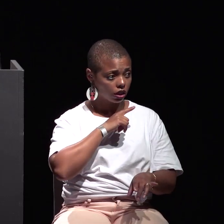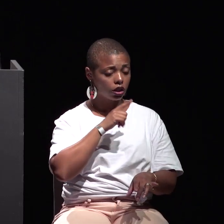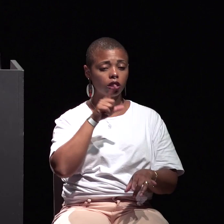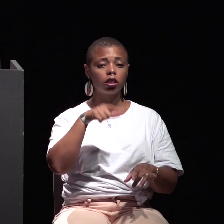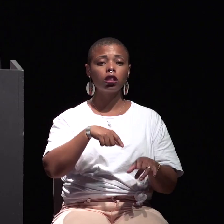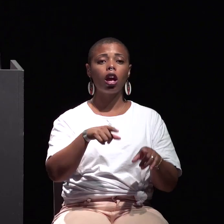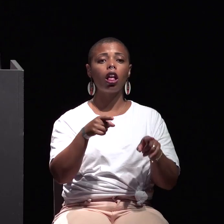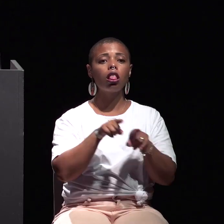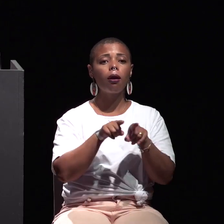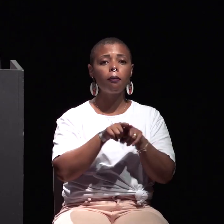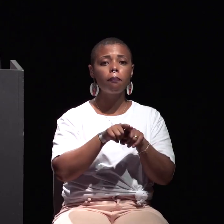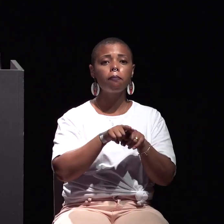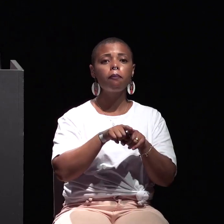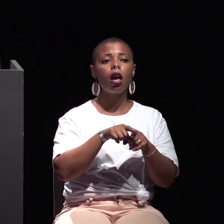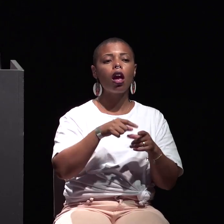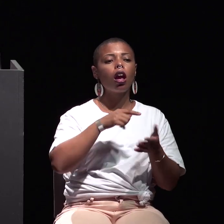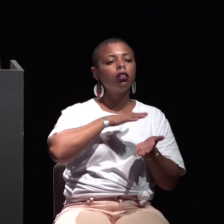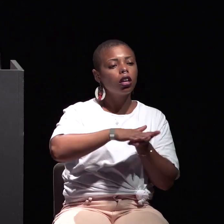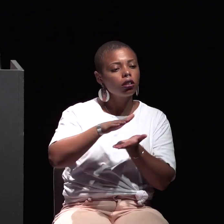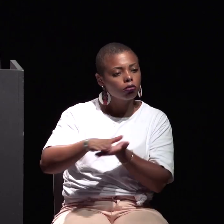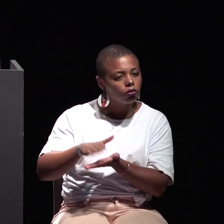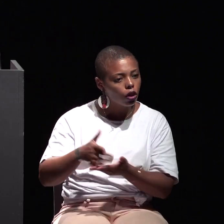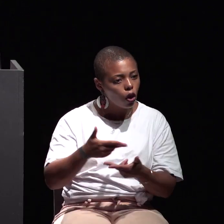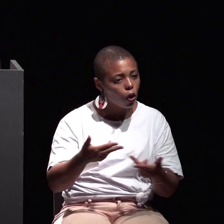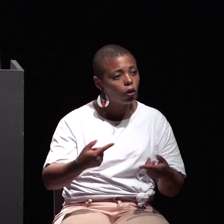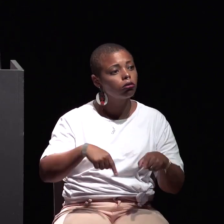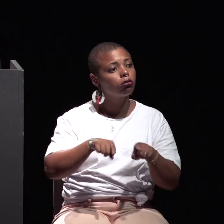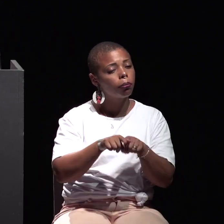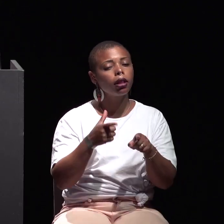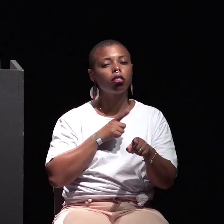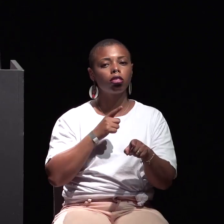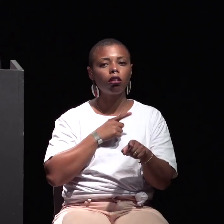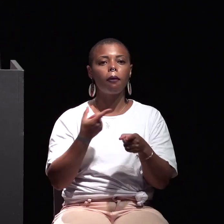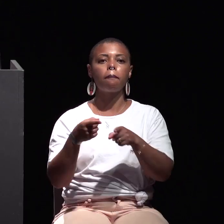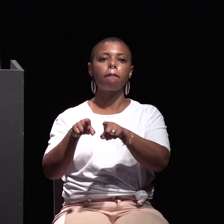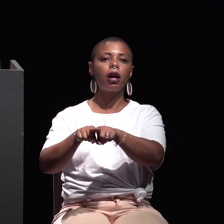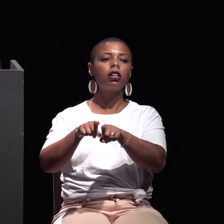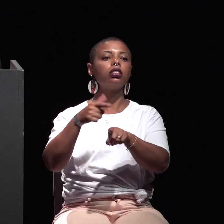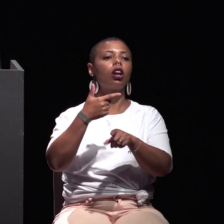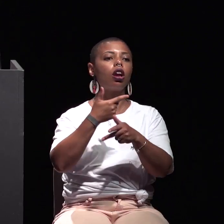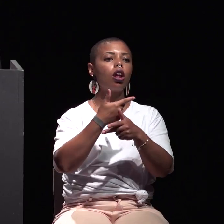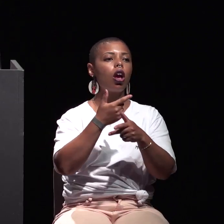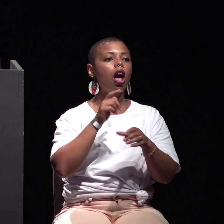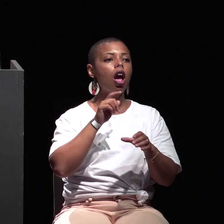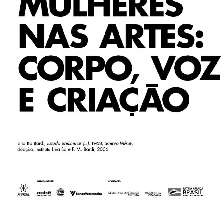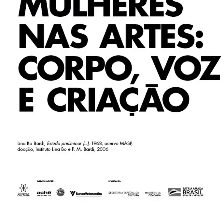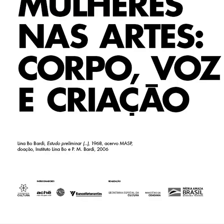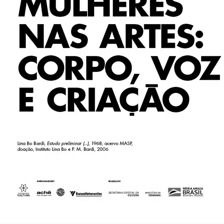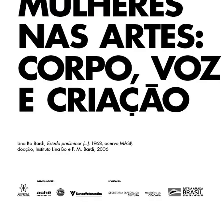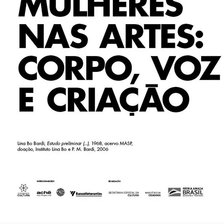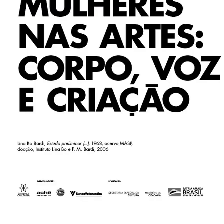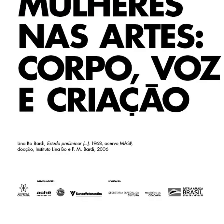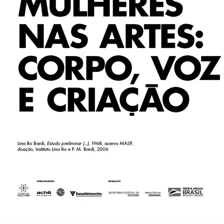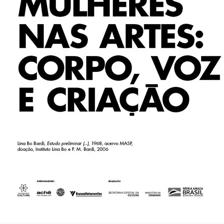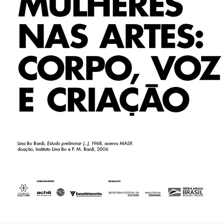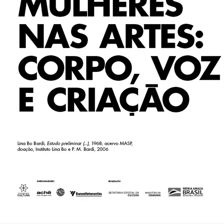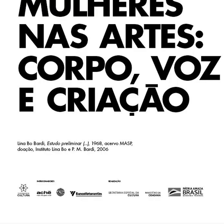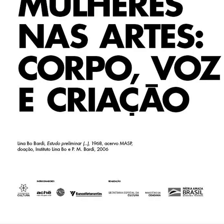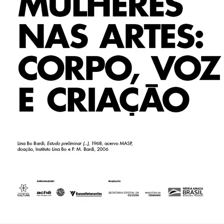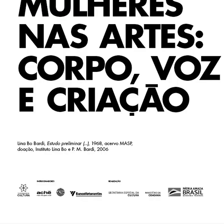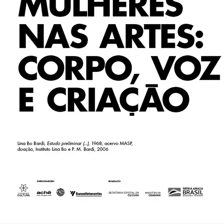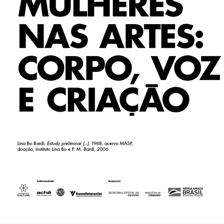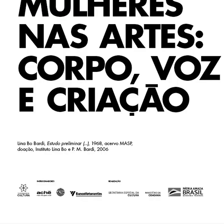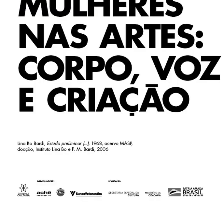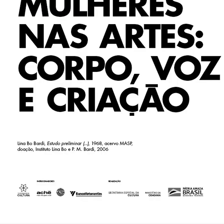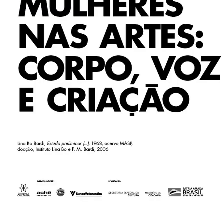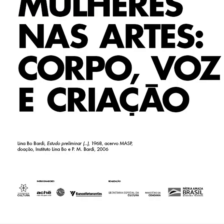com editoras, livrarias e instituições de forma independente. Então, para apresentar a Cidinha da Silva, eu queria chamar a Juliana aqui